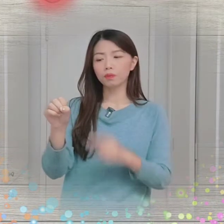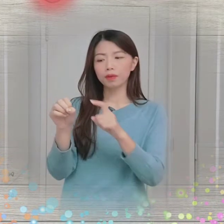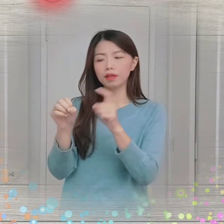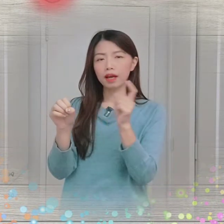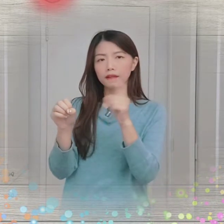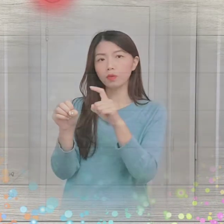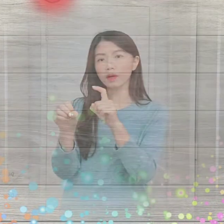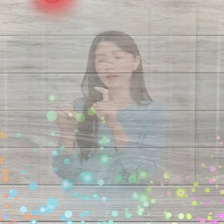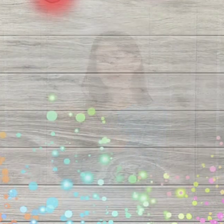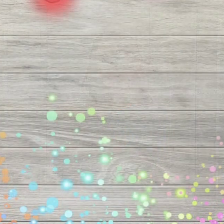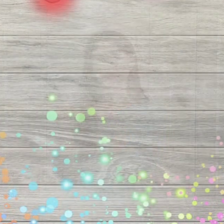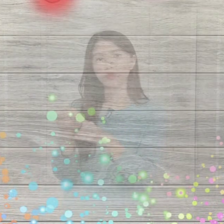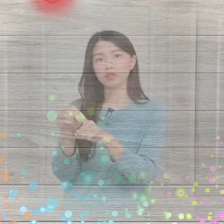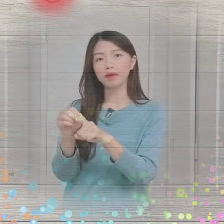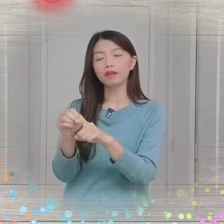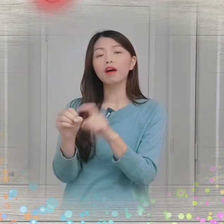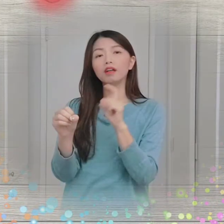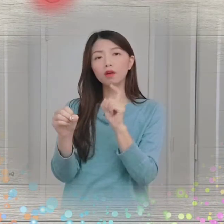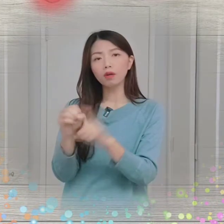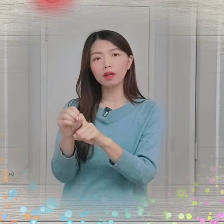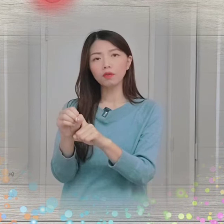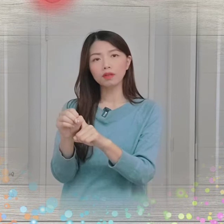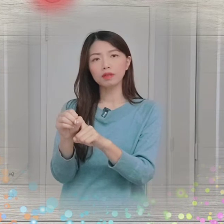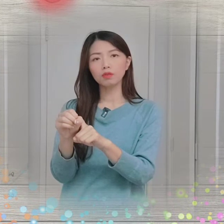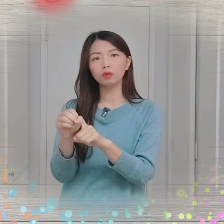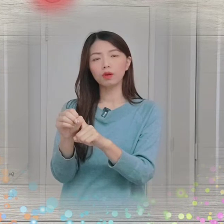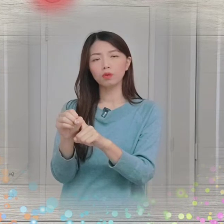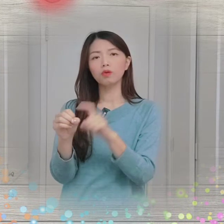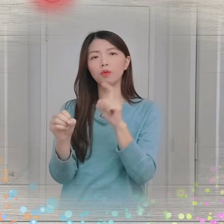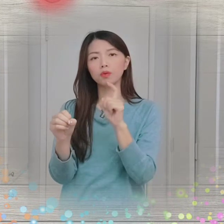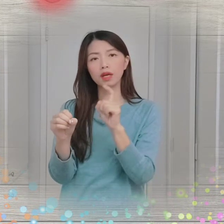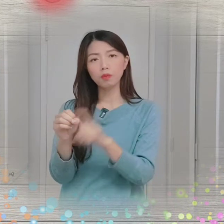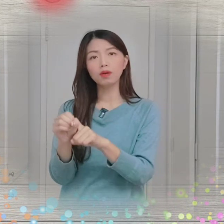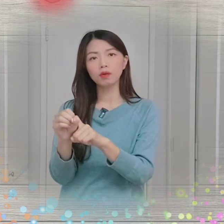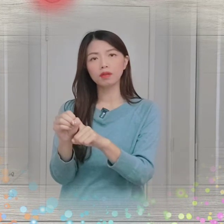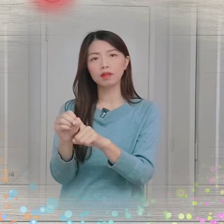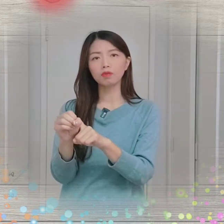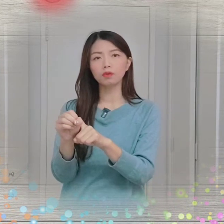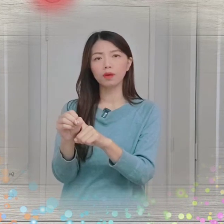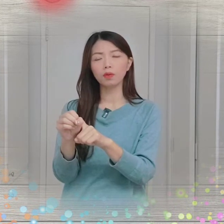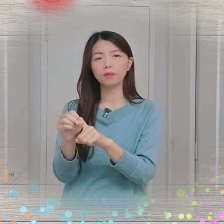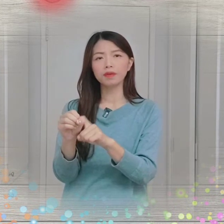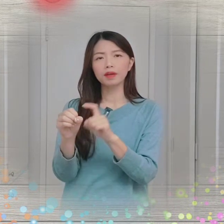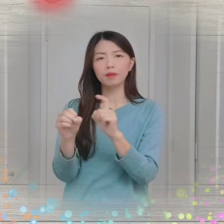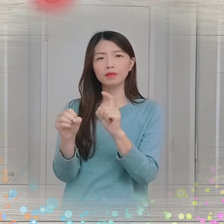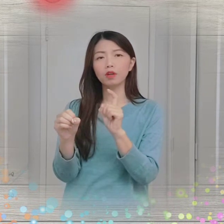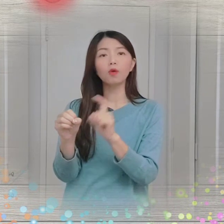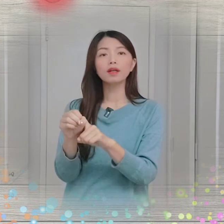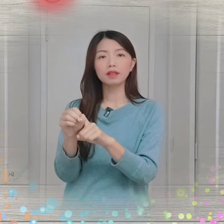치시고 이 안에 손가락을 이렇게 넣어주시면 떡이라고 하는 뜻의 수어도 되고 제목이라고 하는 뜻의 수어도 되고